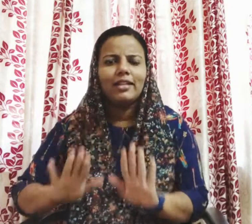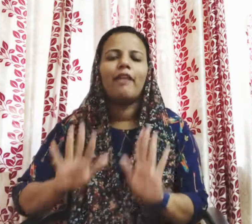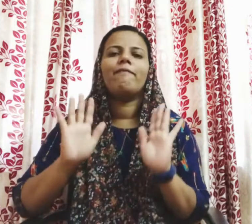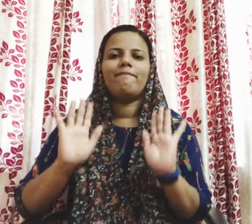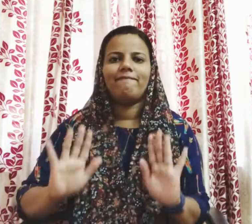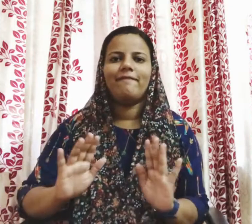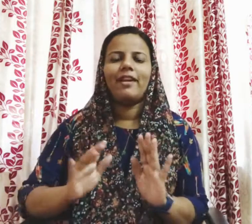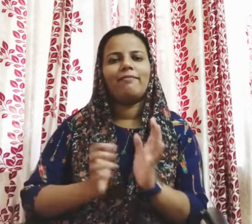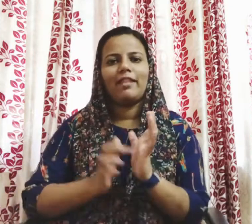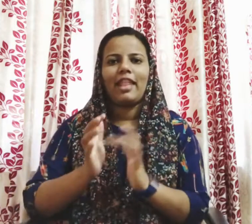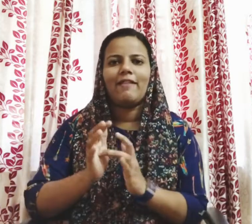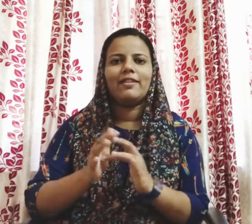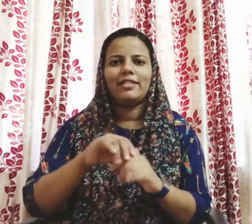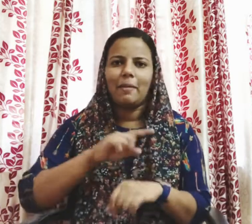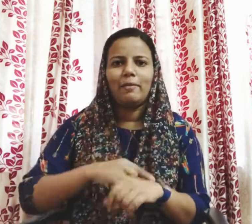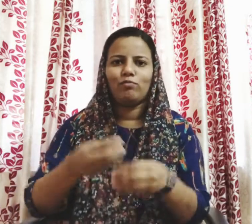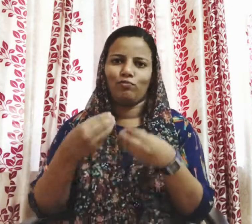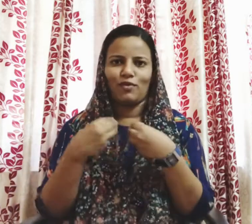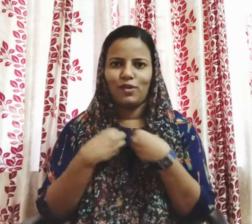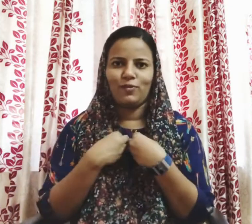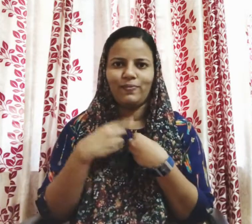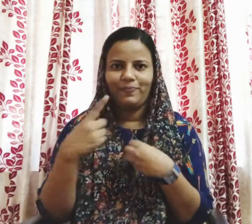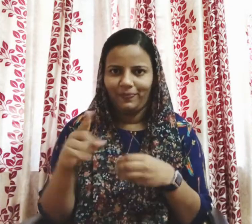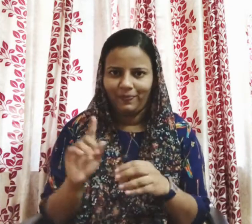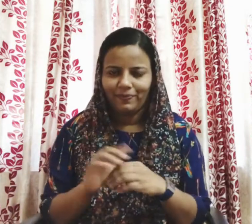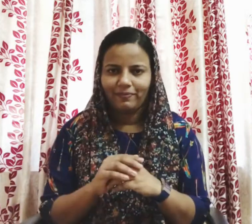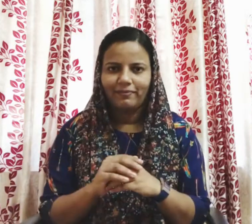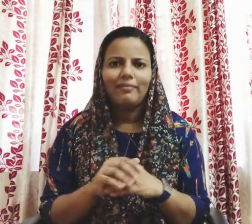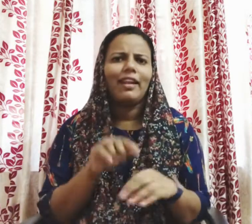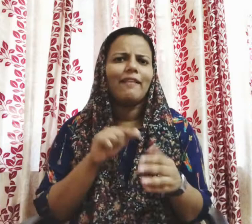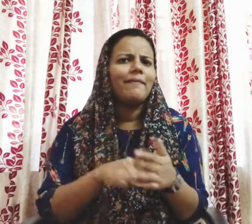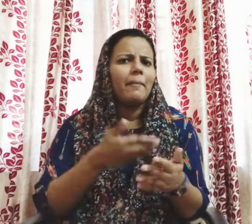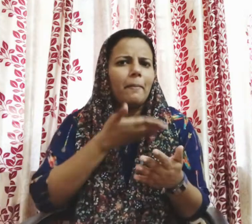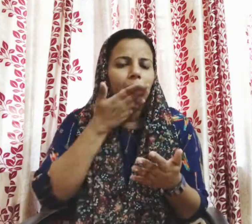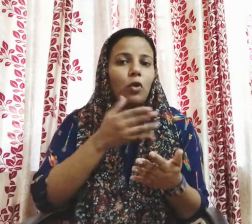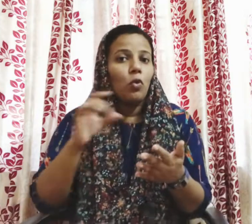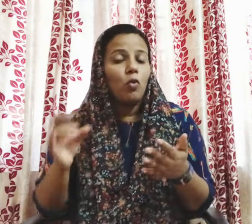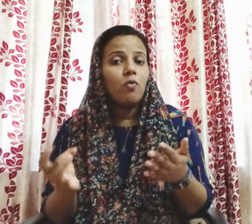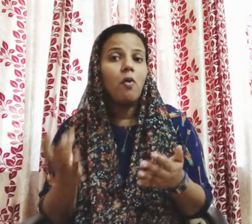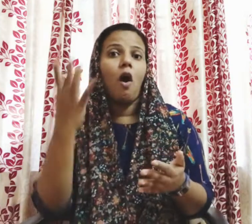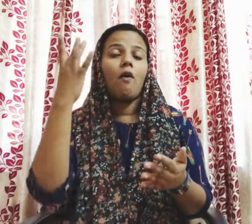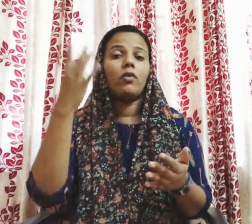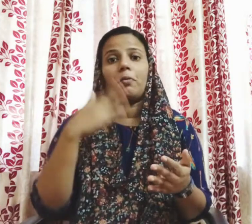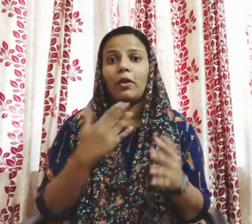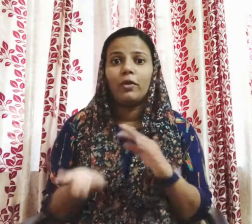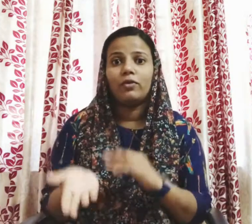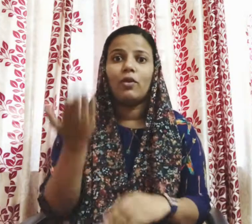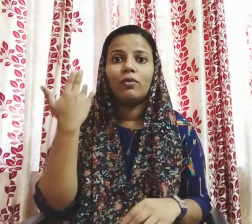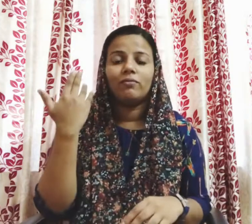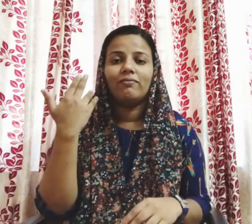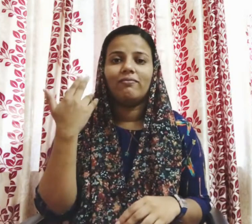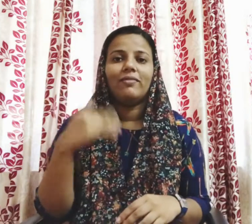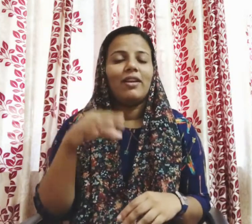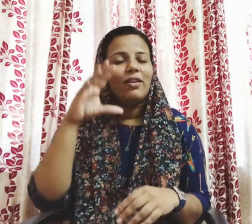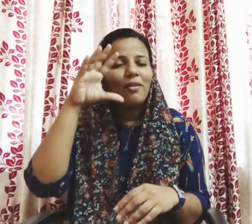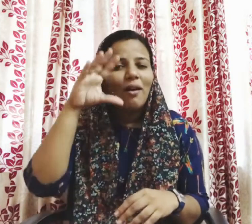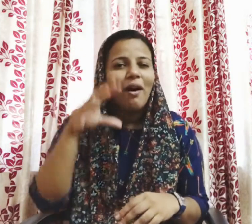സ്വസ്ഥമായിട്ടിരിക്കേണ്ട സമയത്ത് സ്വസ്ഥമായിട്ടിരിക്കാനും വേണ്ടിയാണ് കർത്താവ് തന്നിരിക്കുന്നത്. ഇവിടെ പറയുന്നത് നമ്മൾ അധികാരത്തിൽ എഴുന്നേൽക്കുന്നു, ആമേൻ,